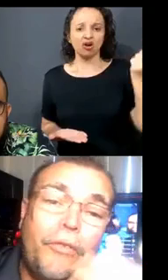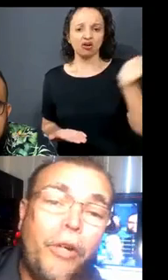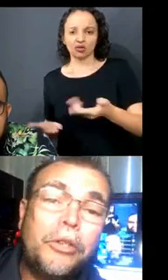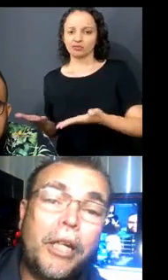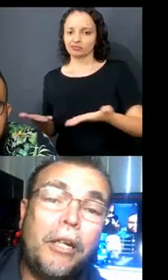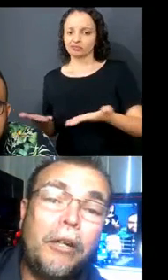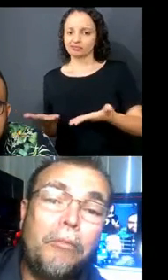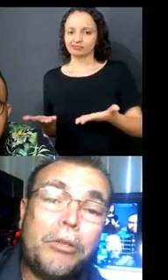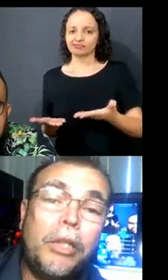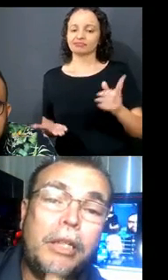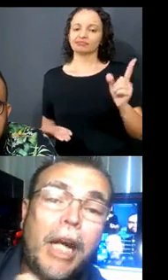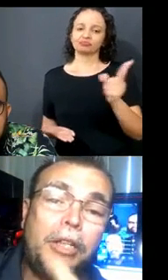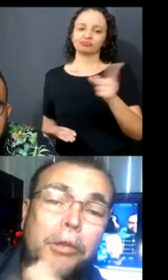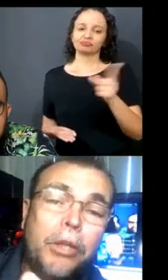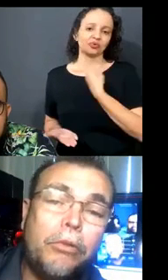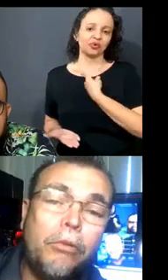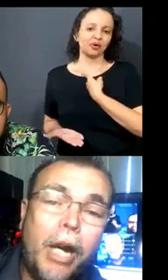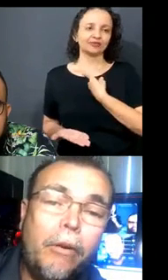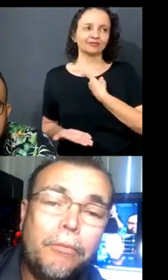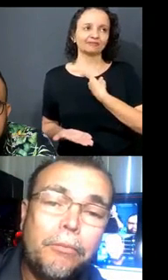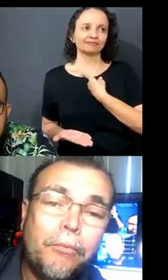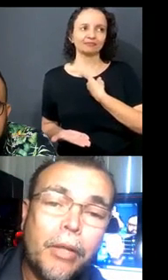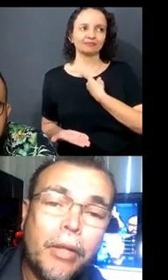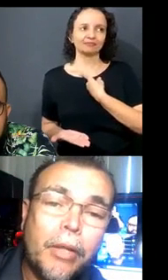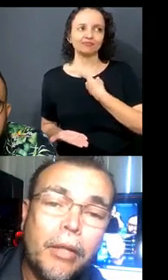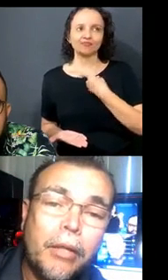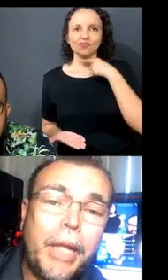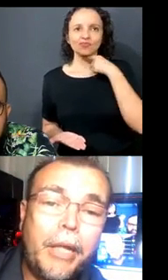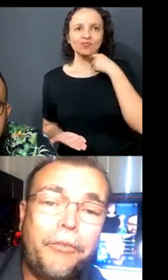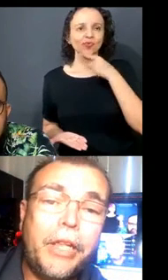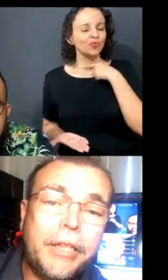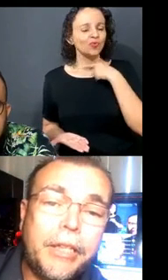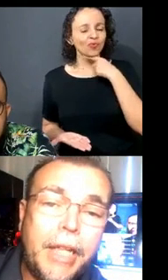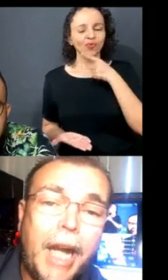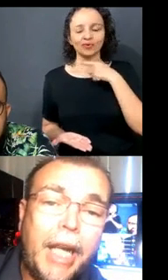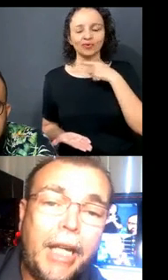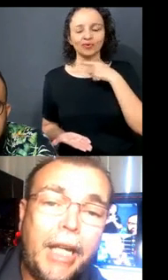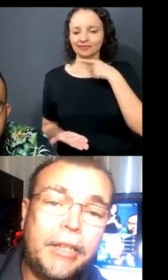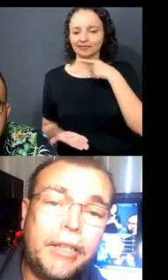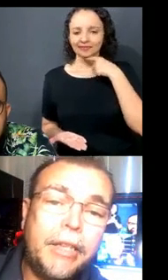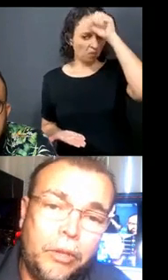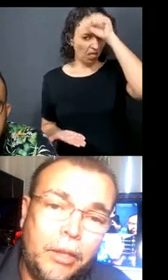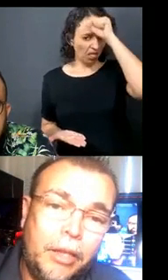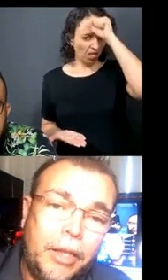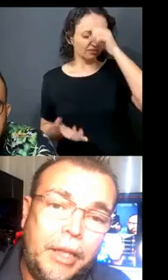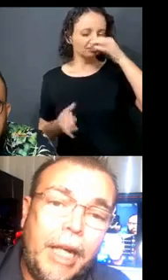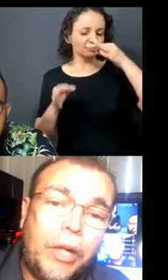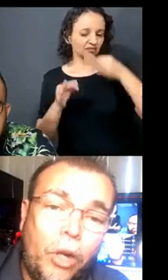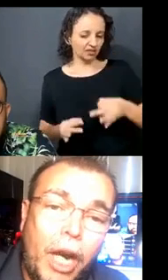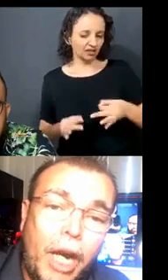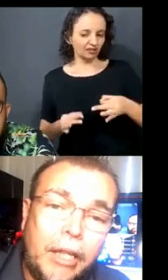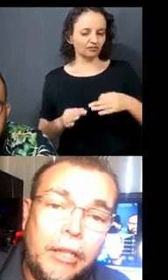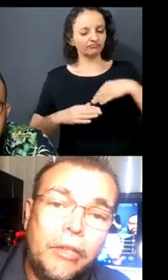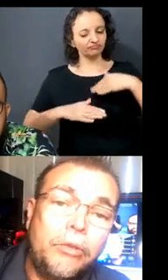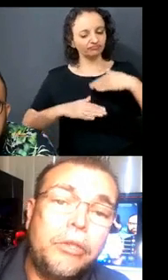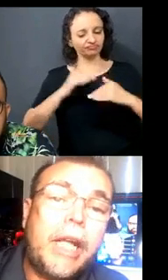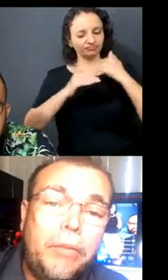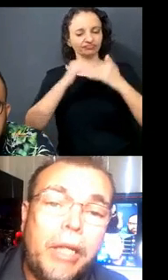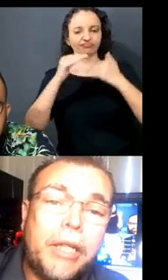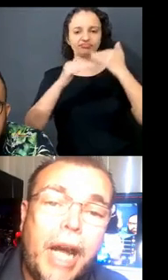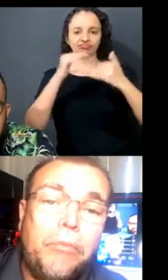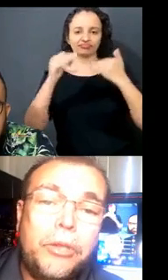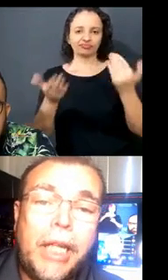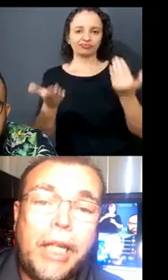nós não vamos nos ter maturidade espiritual para enfrentar esse tempo. E agora,